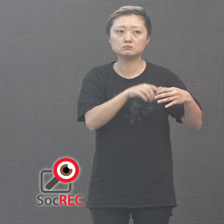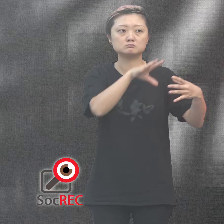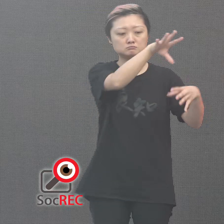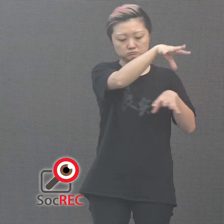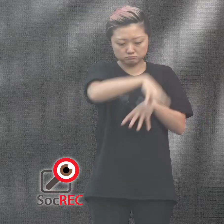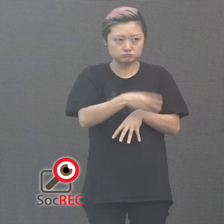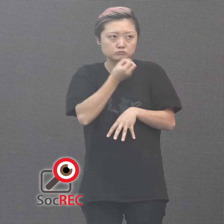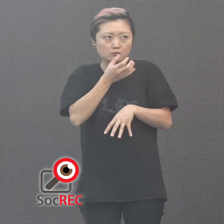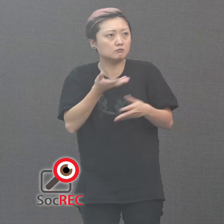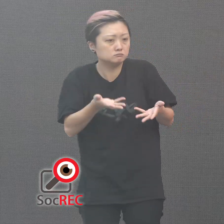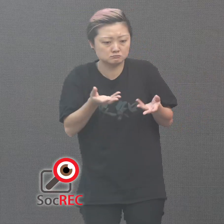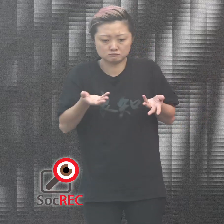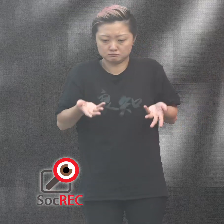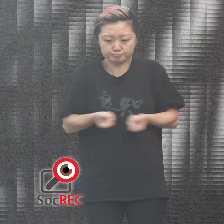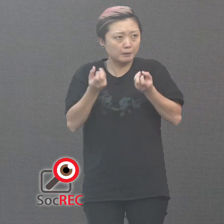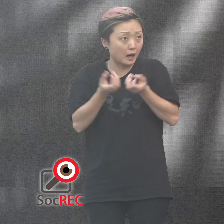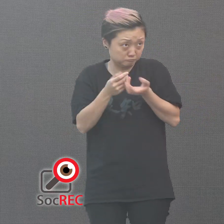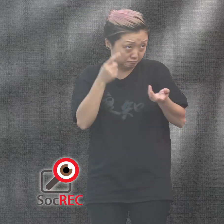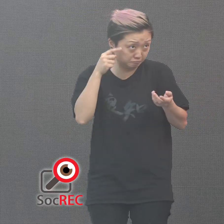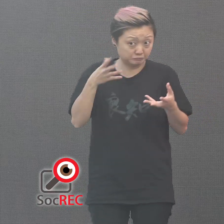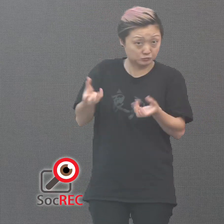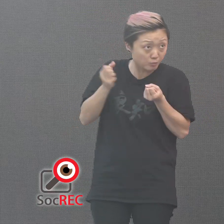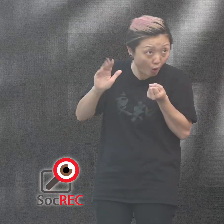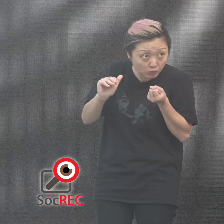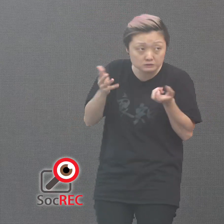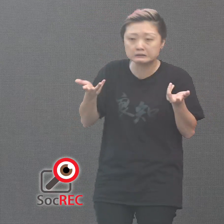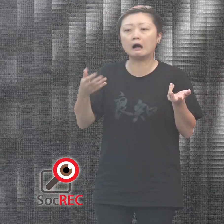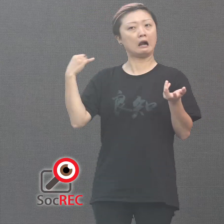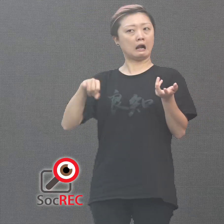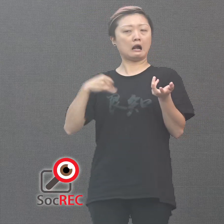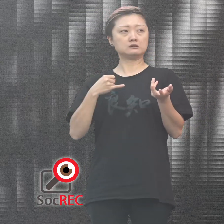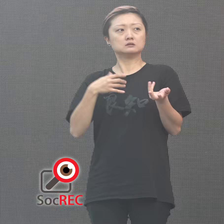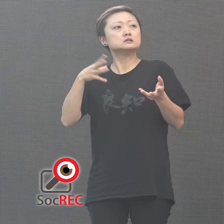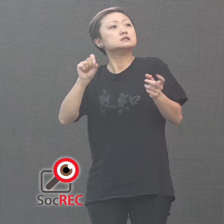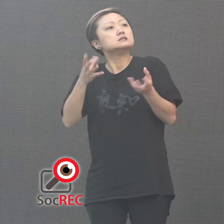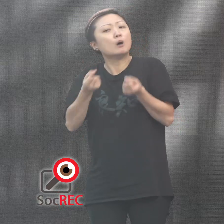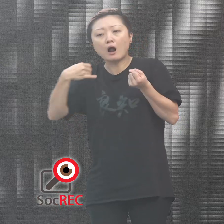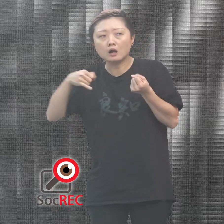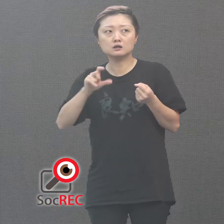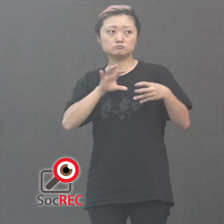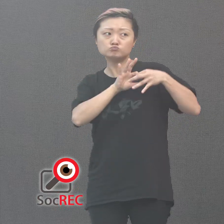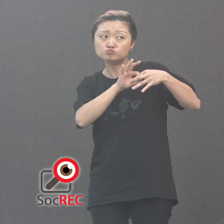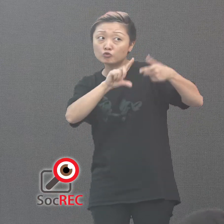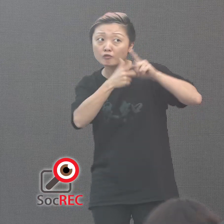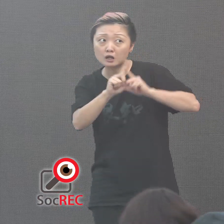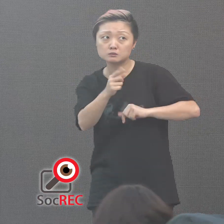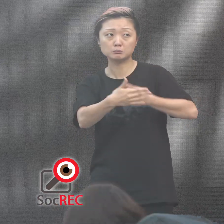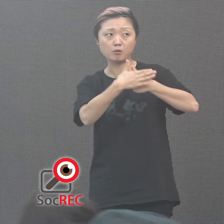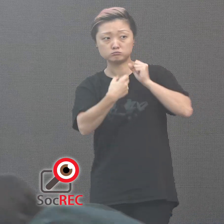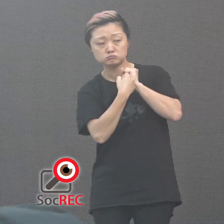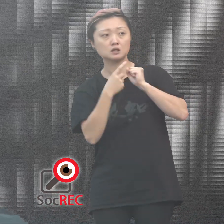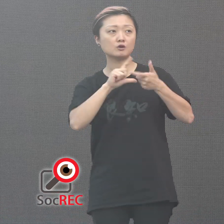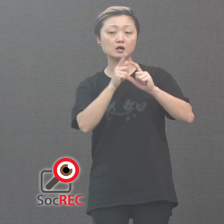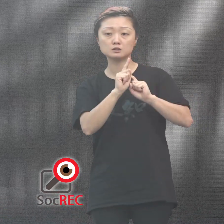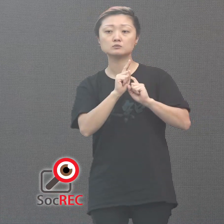都會嘅香港，係並不能接受。所以國際間，我哋都係要繼續去聯繫，我同埋都要去理解翻人哋